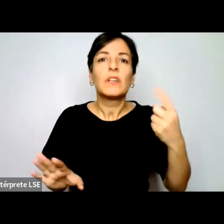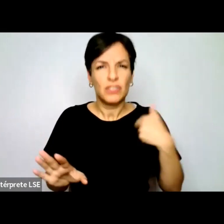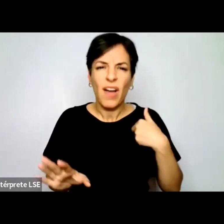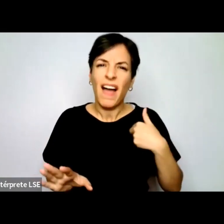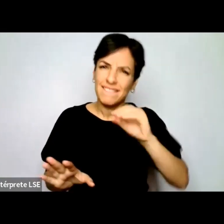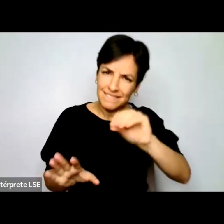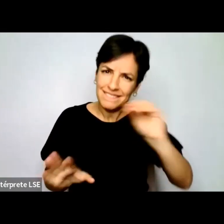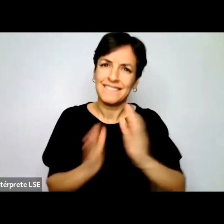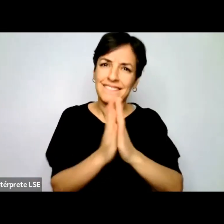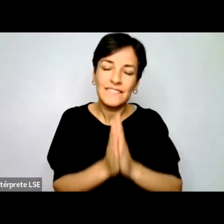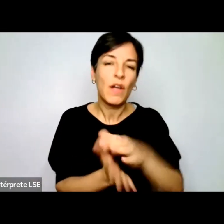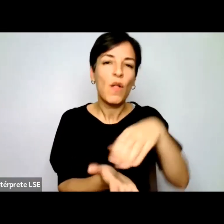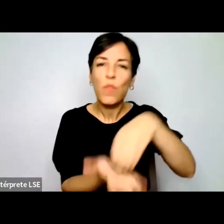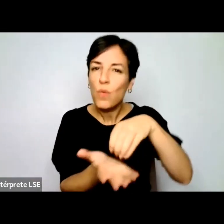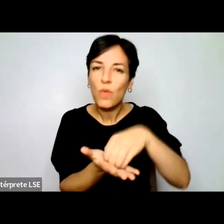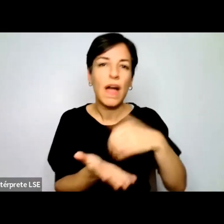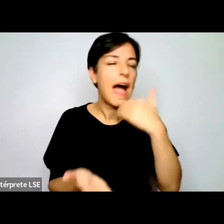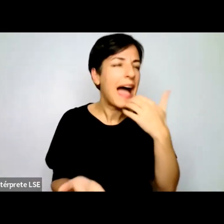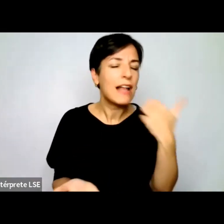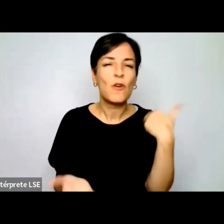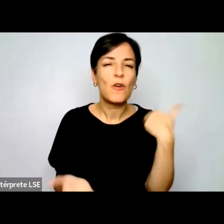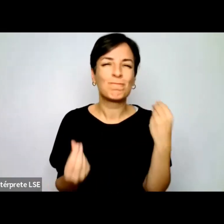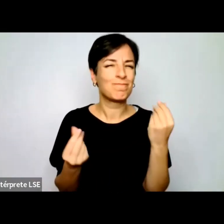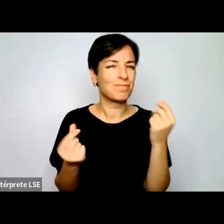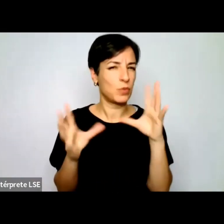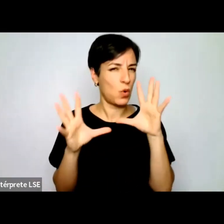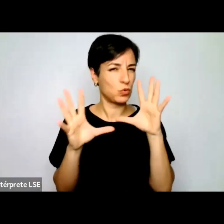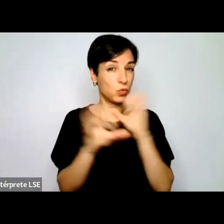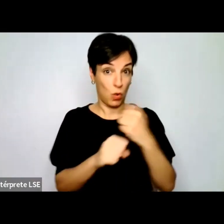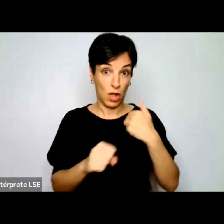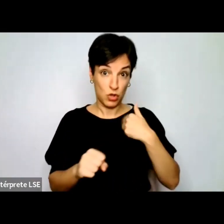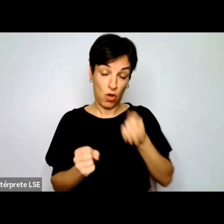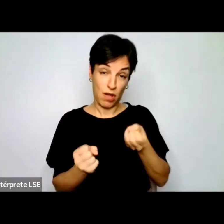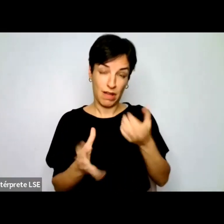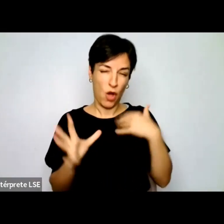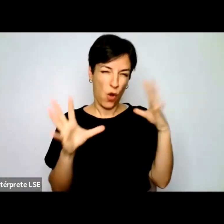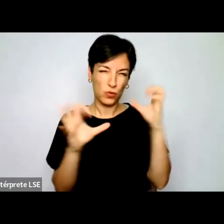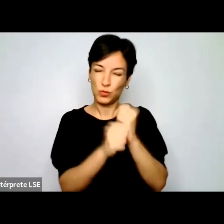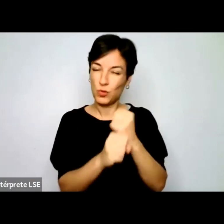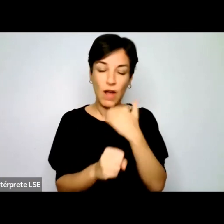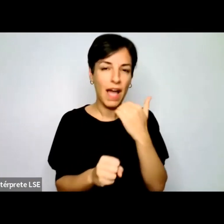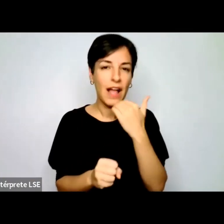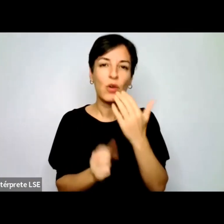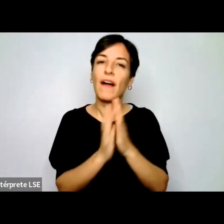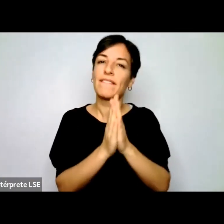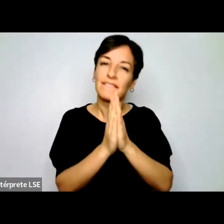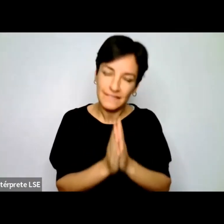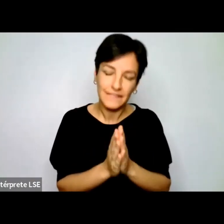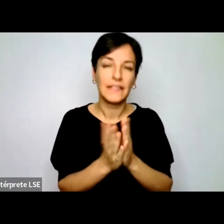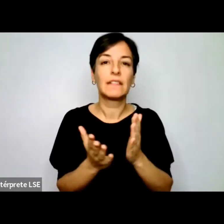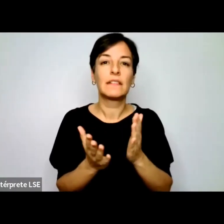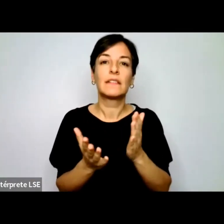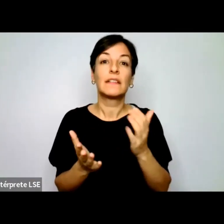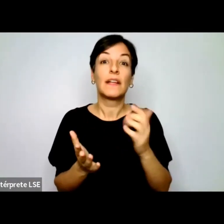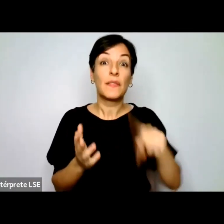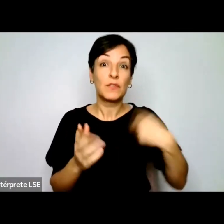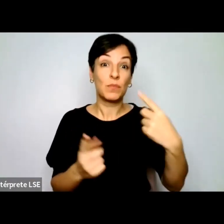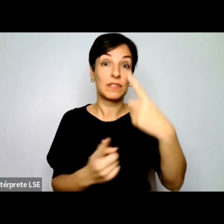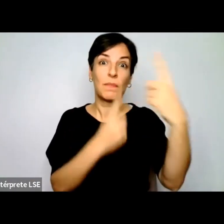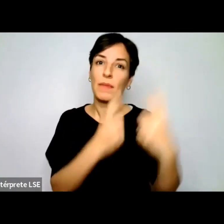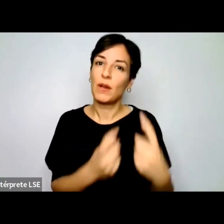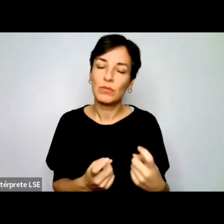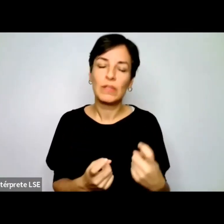tenéis cualquier duda, algo que no os haya quedado claro de todo lo que yo os he contado ahora, que por favor, si se abre un turno de